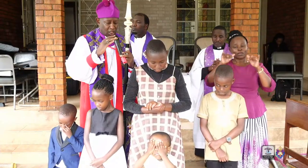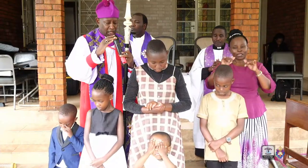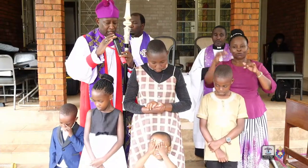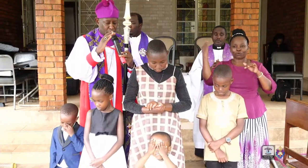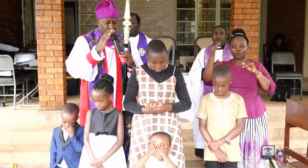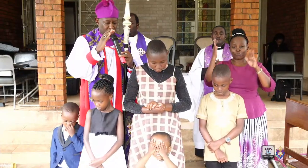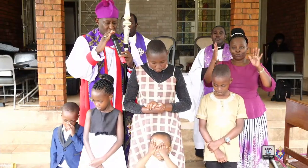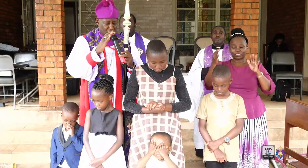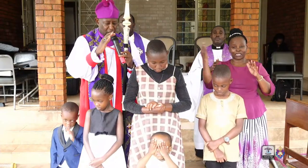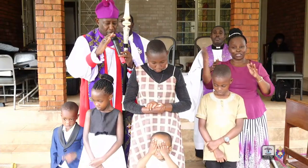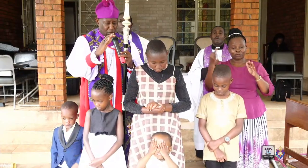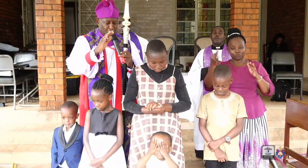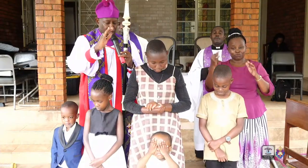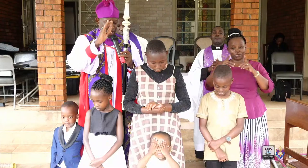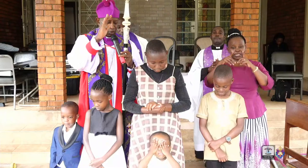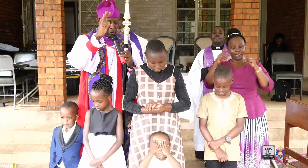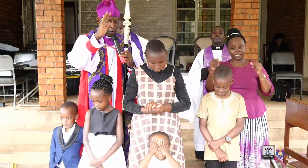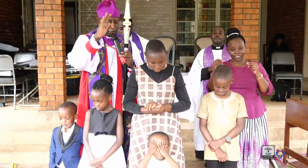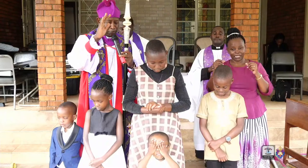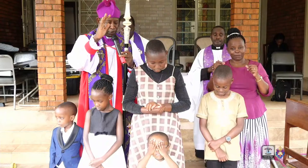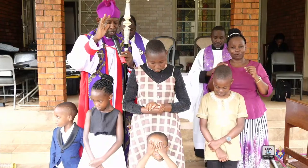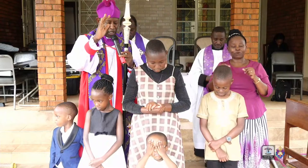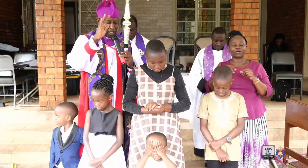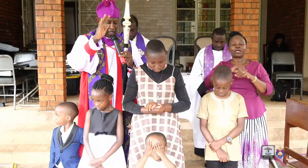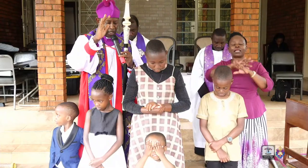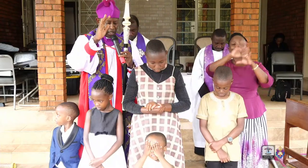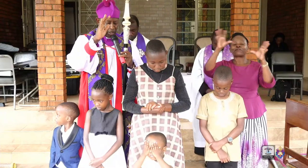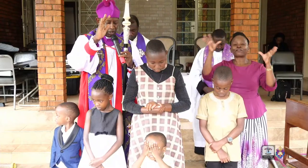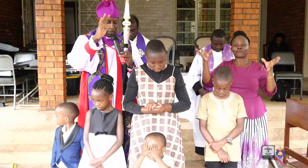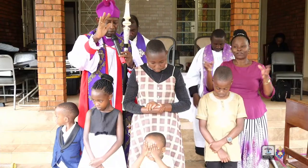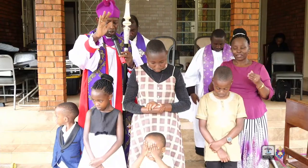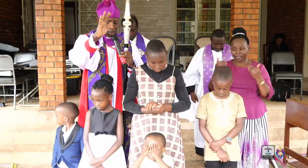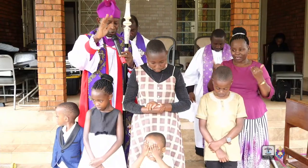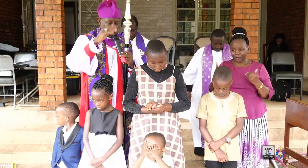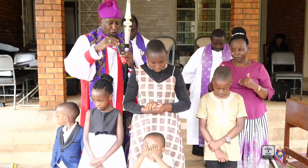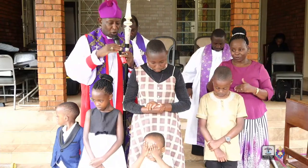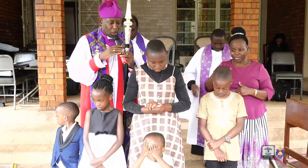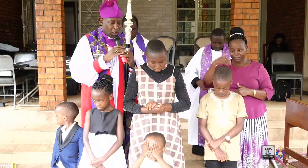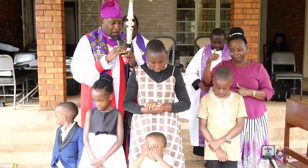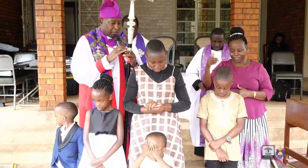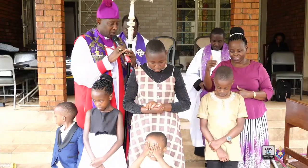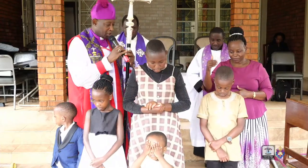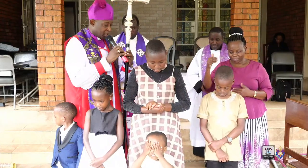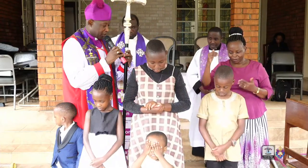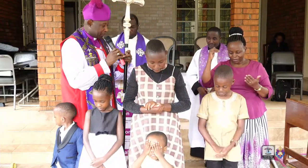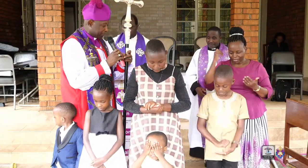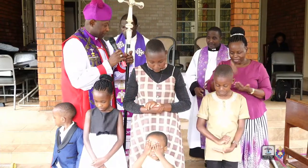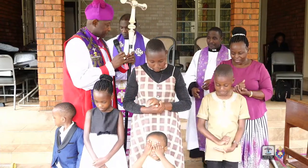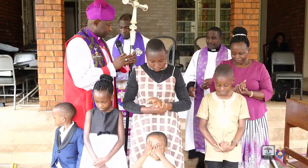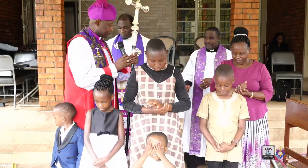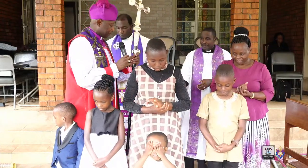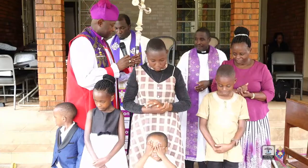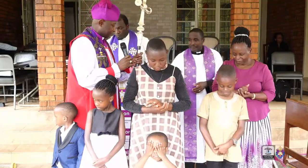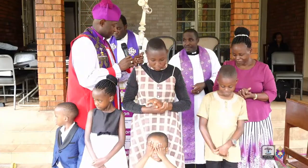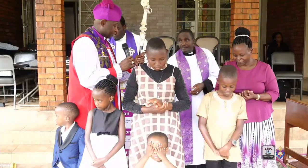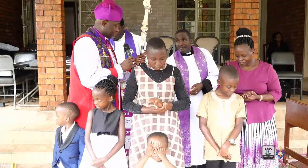w'enjiri agenda okutubuulira ekigambo. Gubeere ku ffe ffenna kakawo n'emirembe kitaggwaawo. Amen.